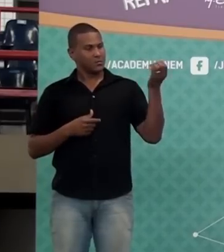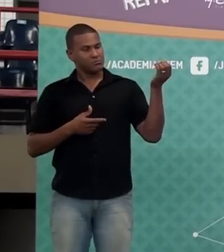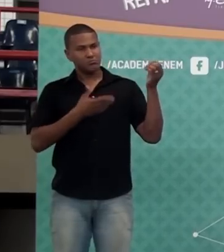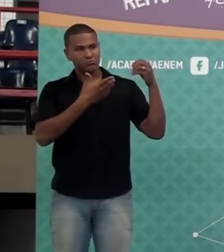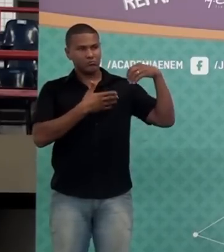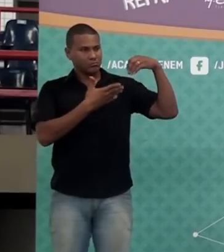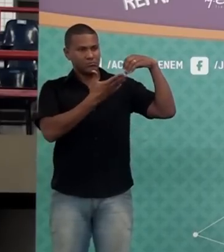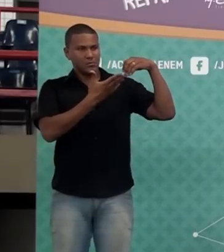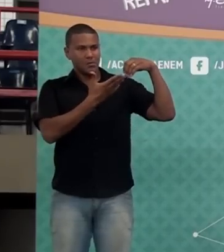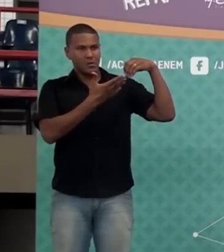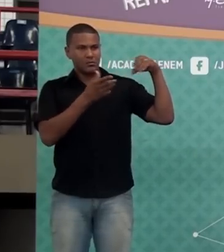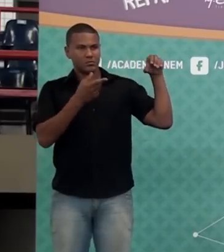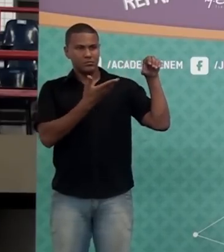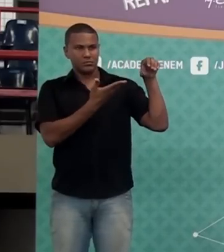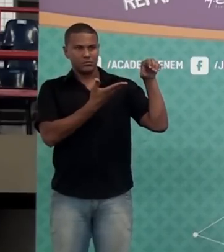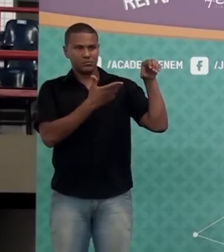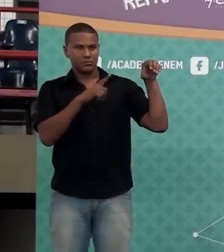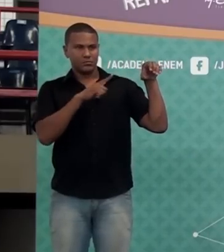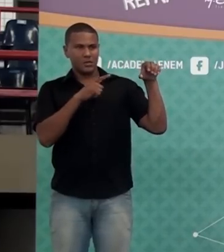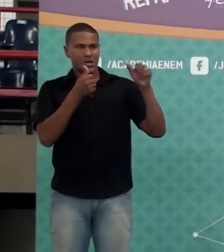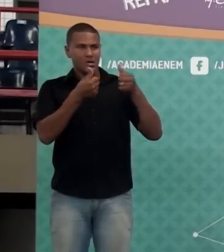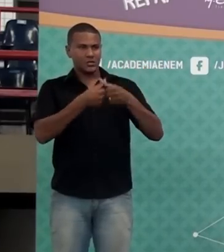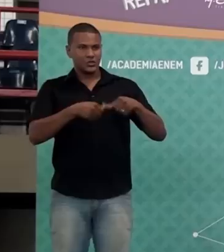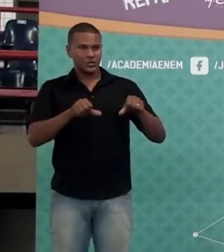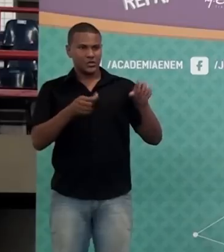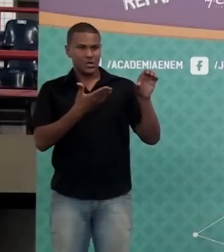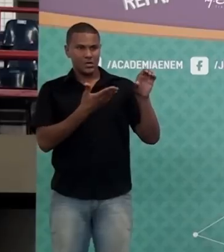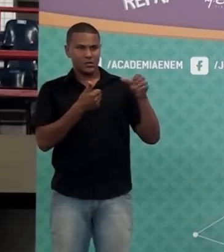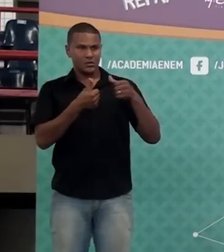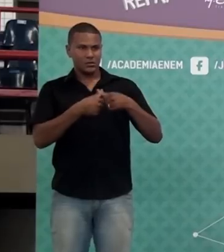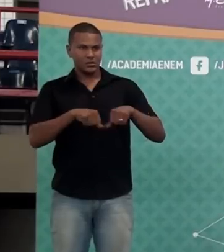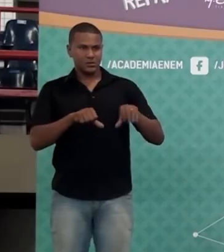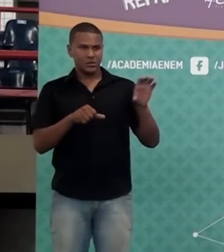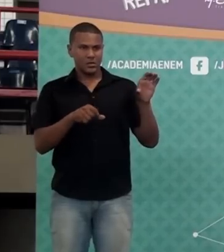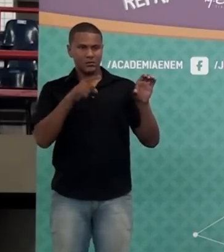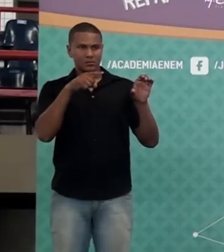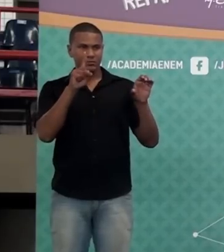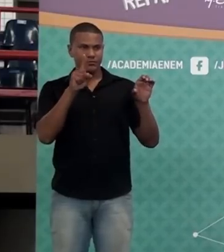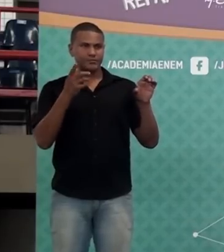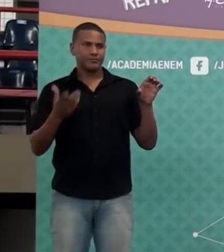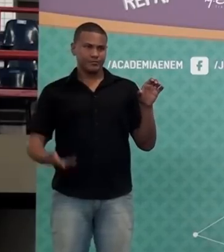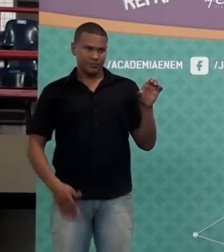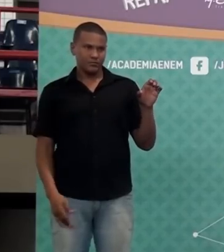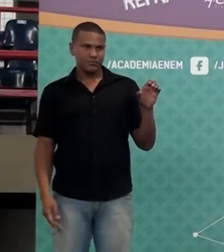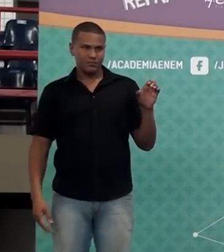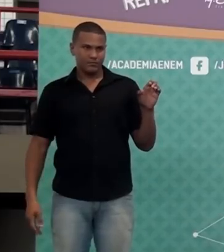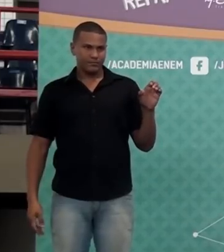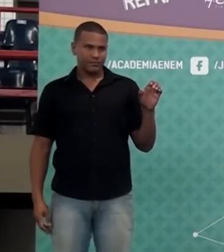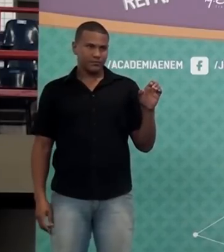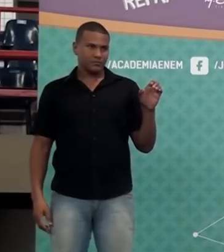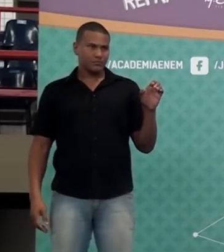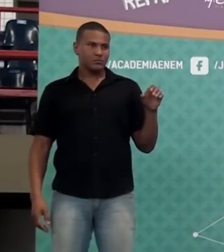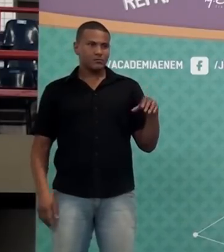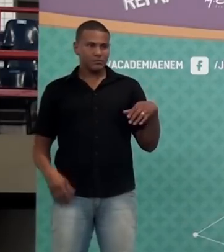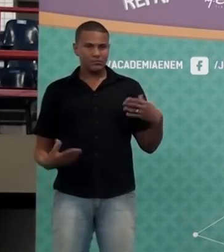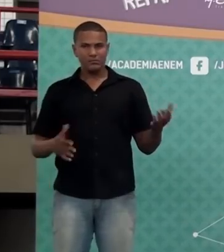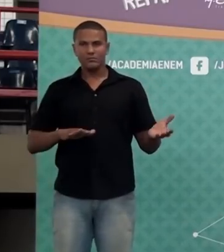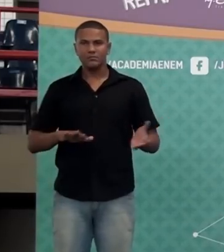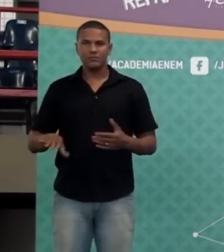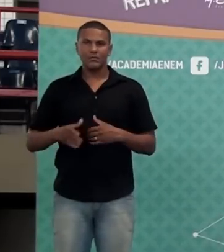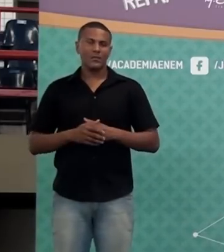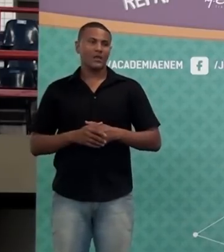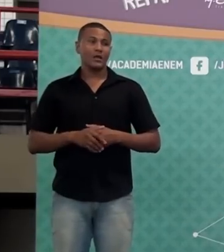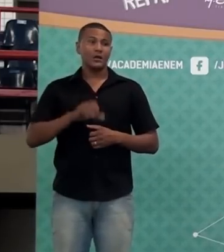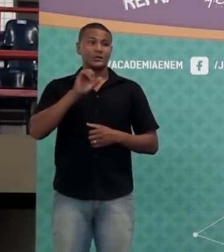minha mão, com acento, porque eu posso dizer, o controle permanece, tá? Se eu